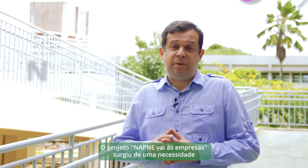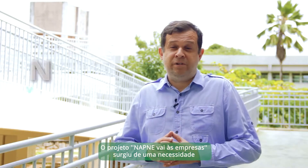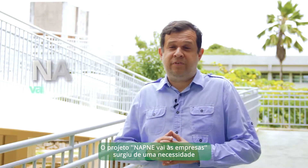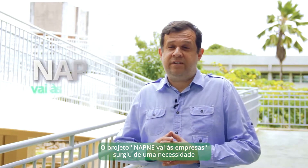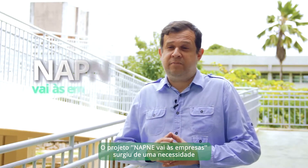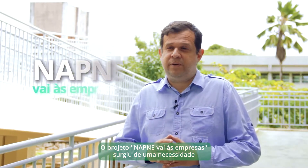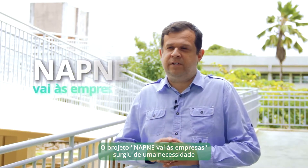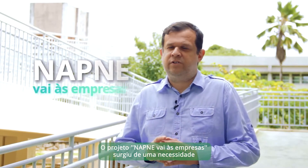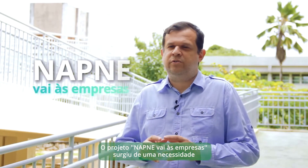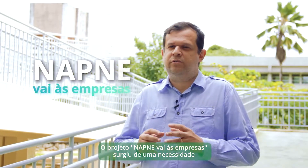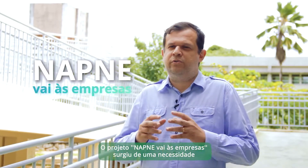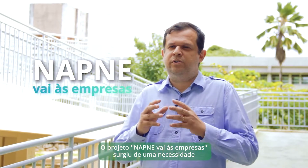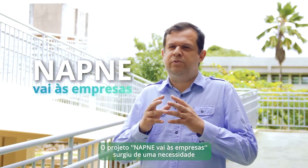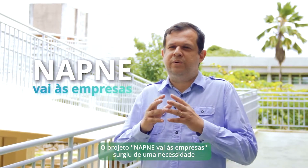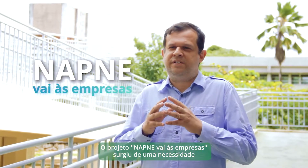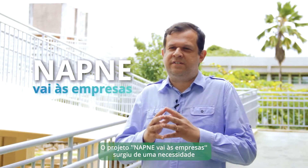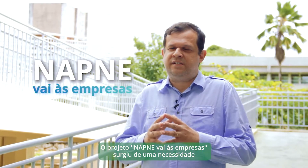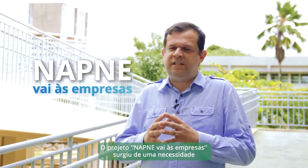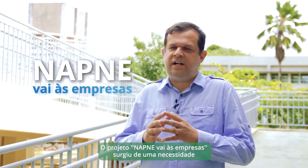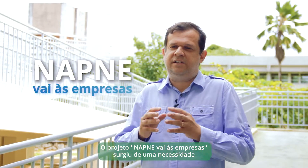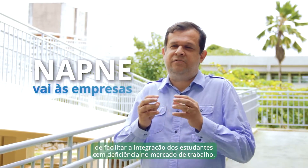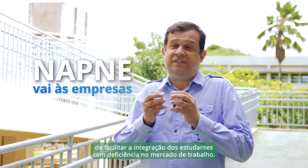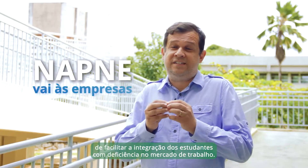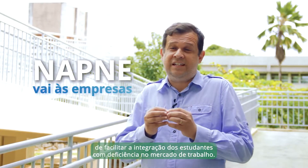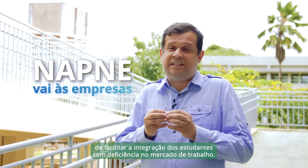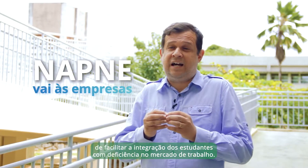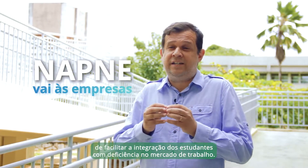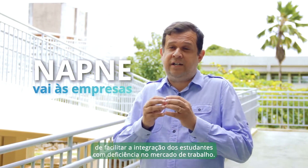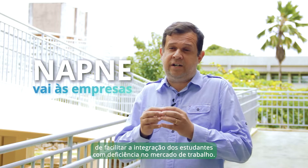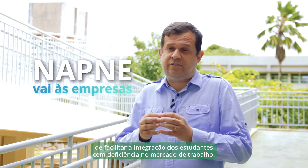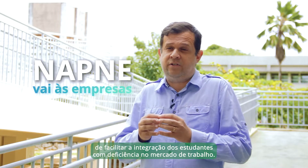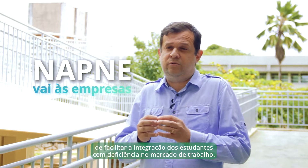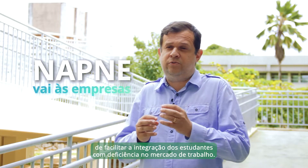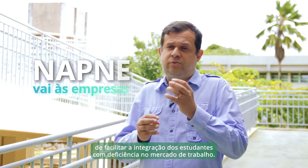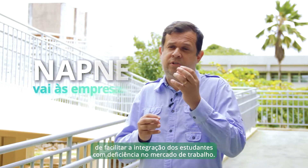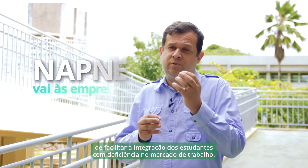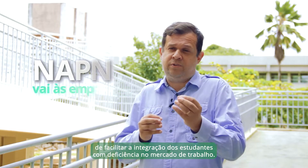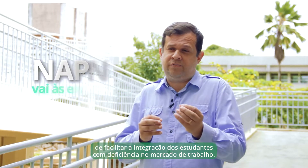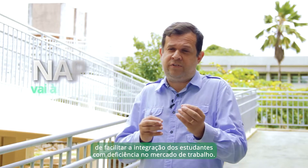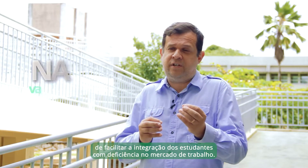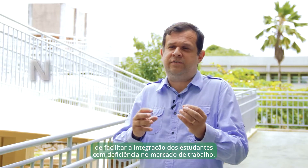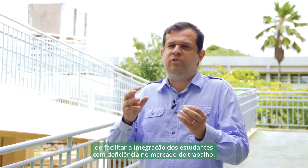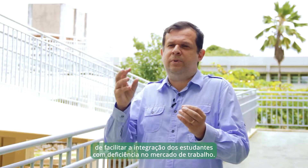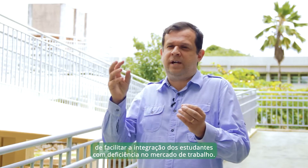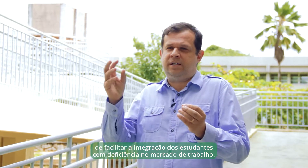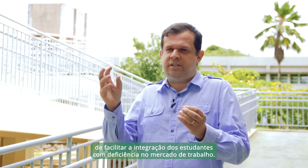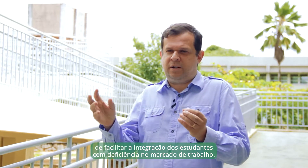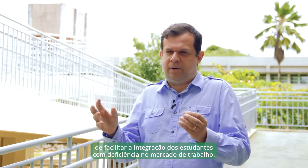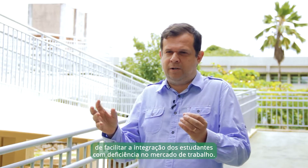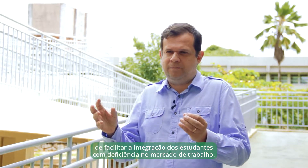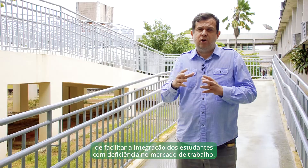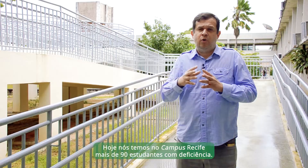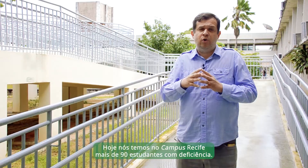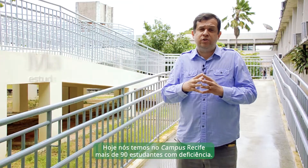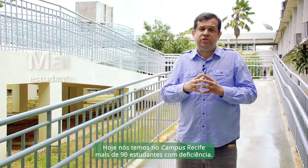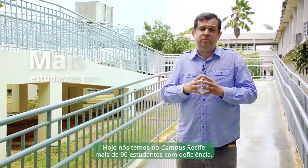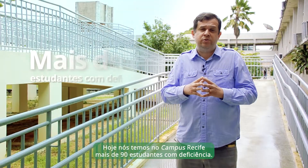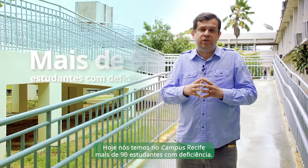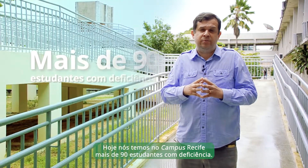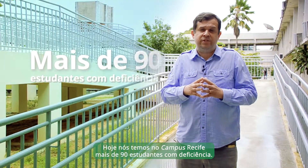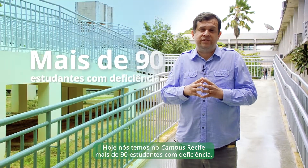projeto Napoli várias empresas surgiu de uma necessidade de facilitar a integração dos Estudantes com deficiência no mercado de trabalho